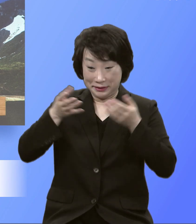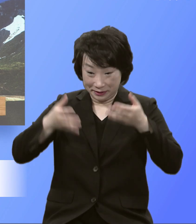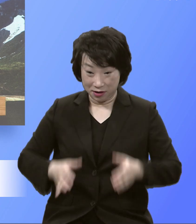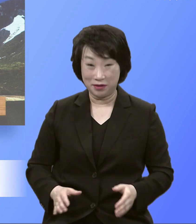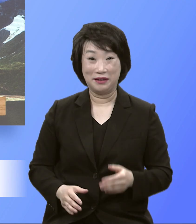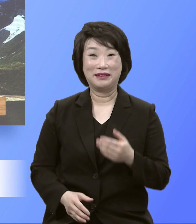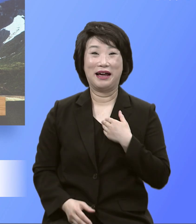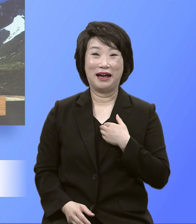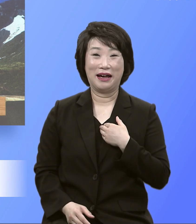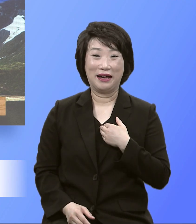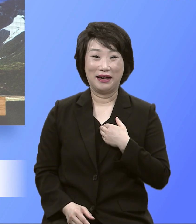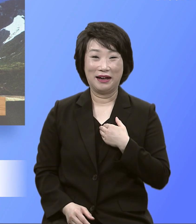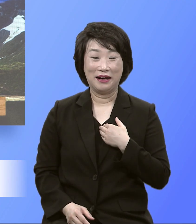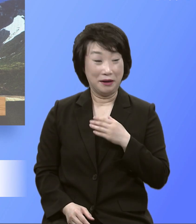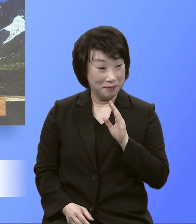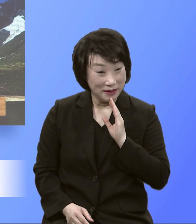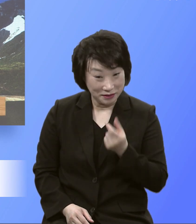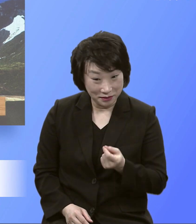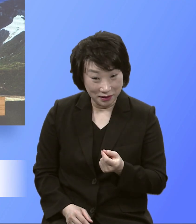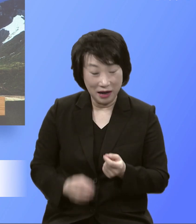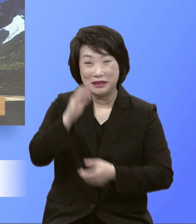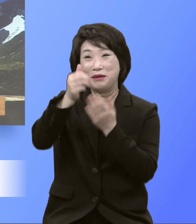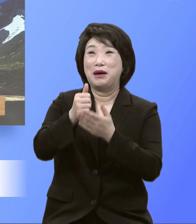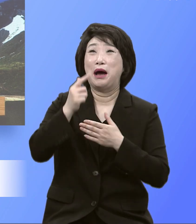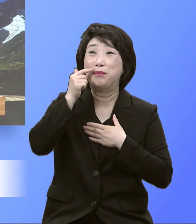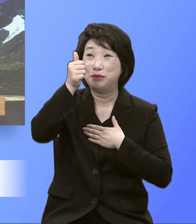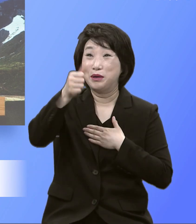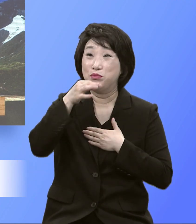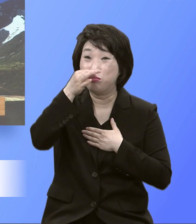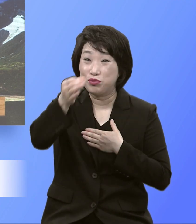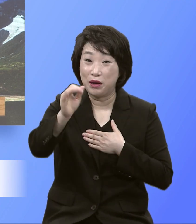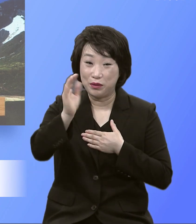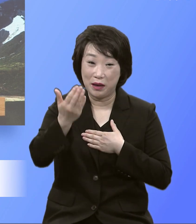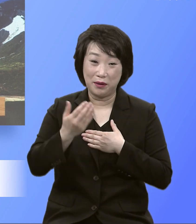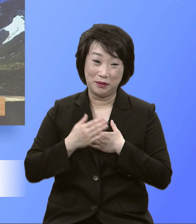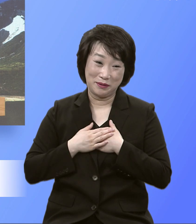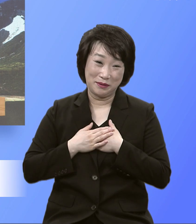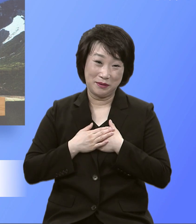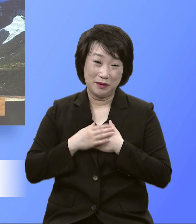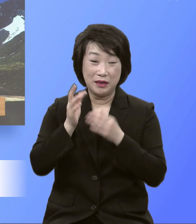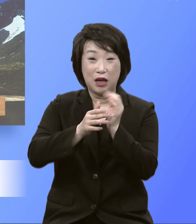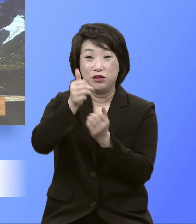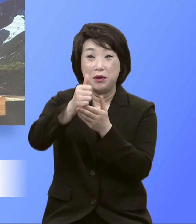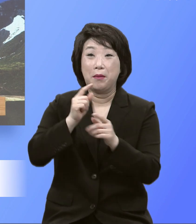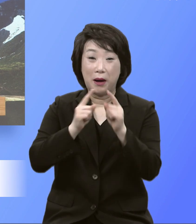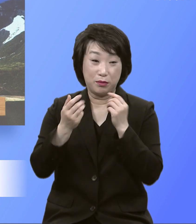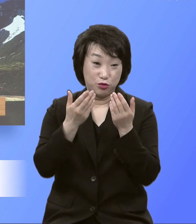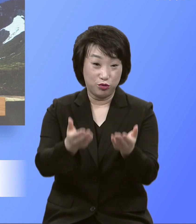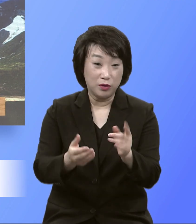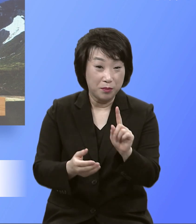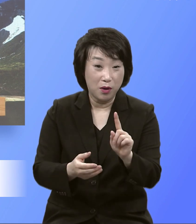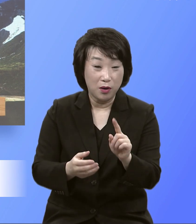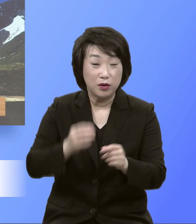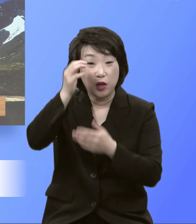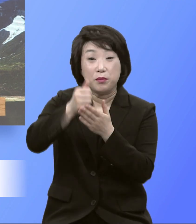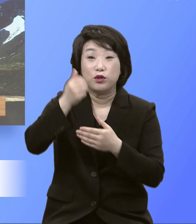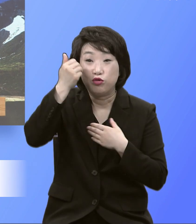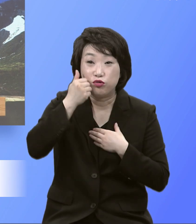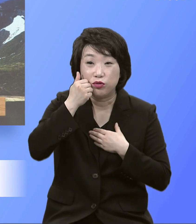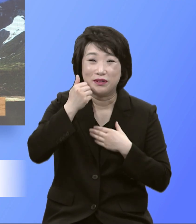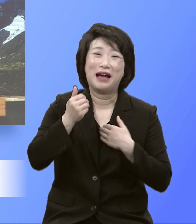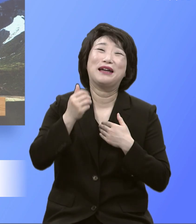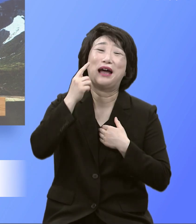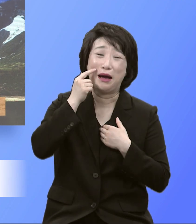거듭났기 때문에 하나님을 아버지라 부른다. 예수님이 뭐라 했어요? 성령이 누구라고 했어?